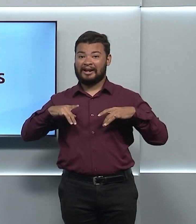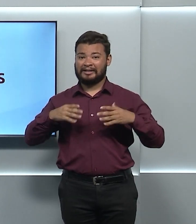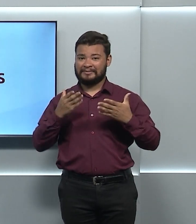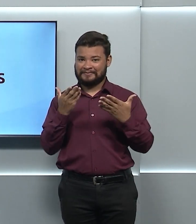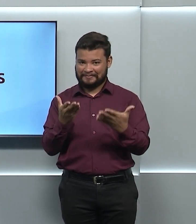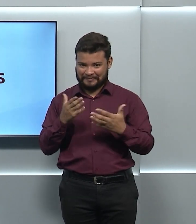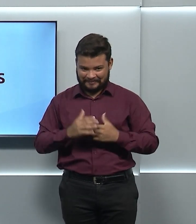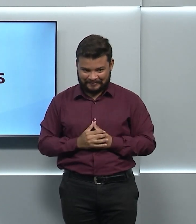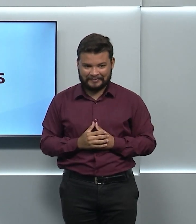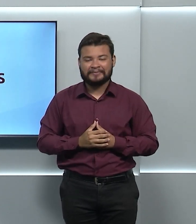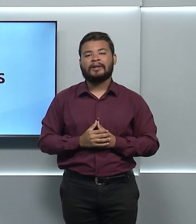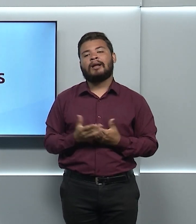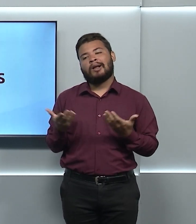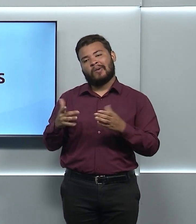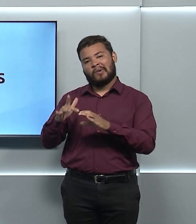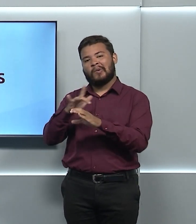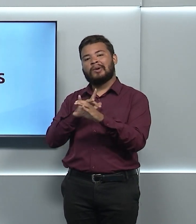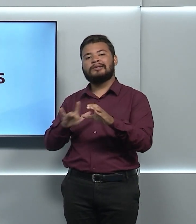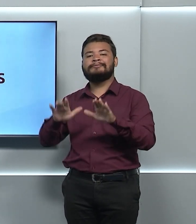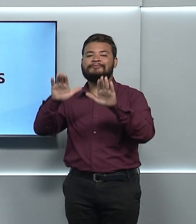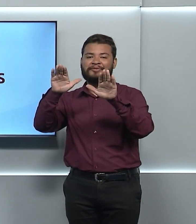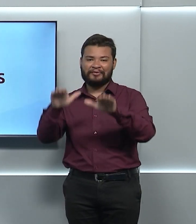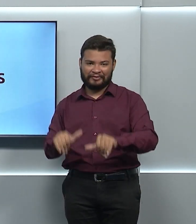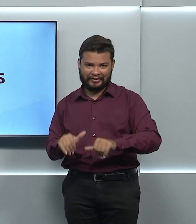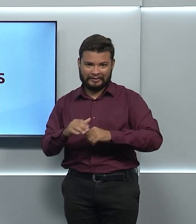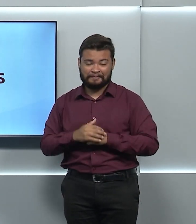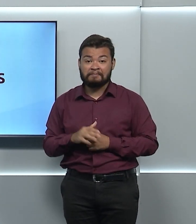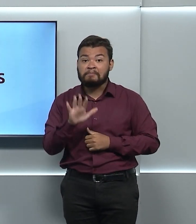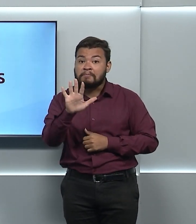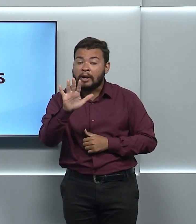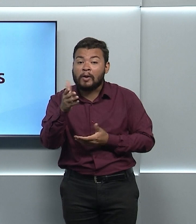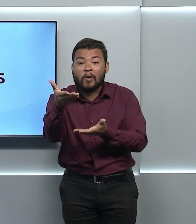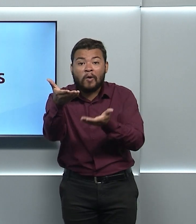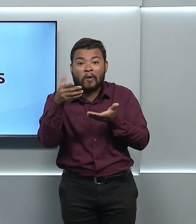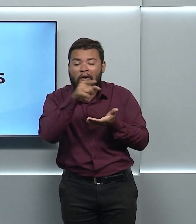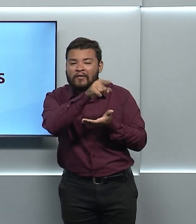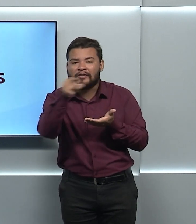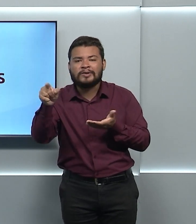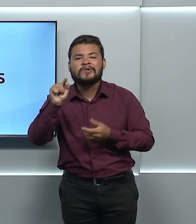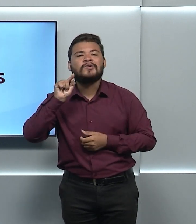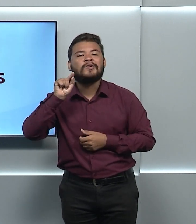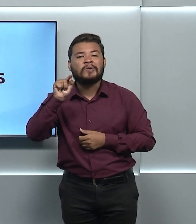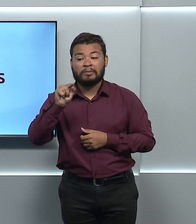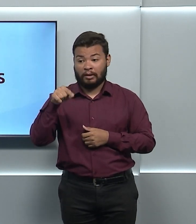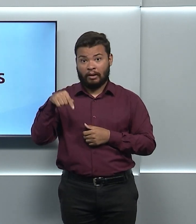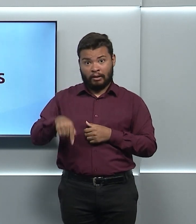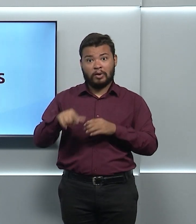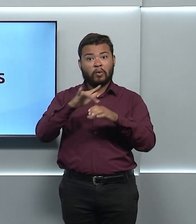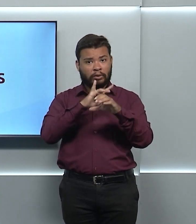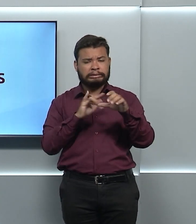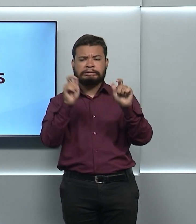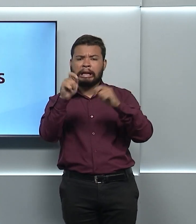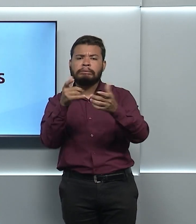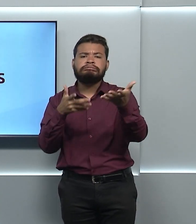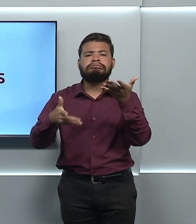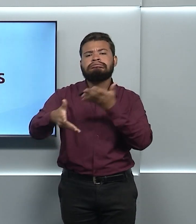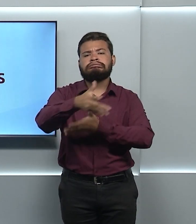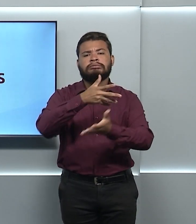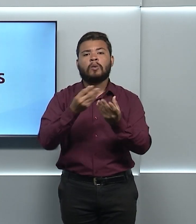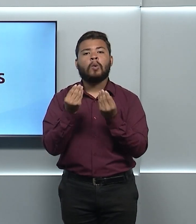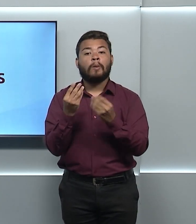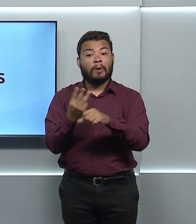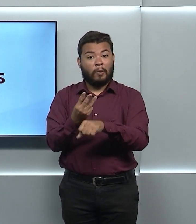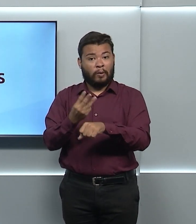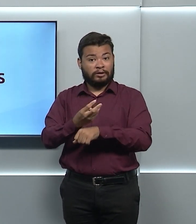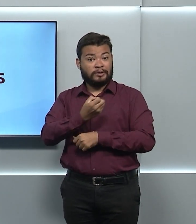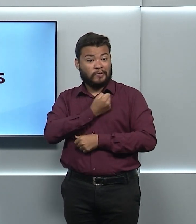A gente encerra o Conexões de hoje, deixando o nosso convite de sempre. Participe do nosso programa. Você pode fazer isso pelo WhatsApp,